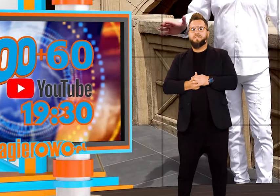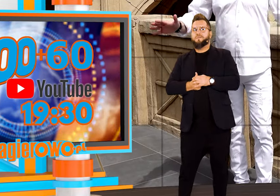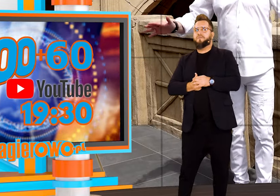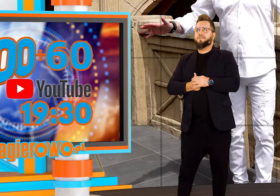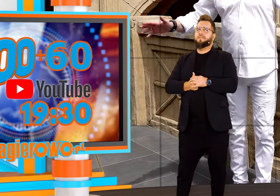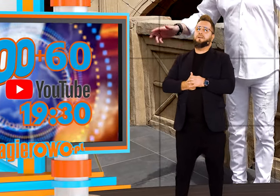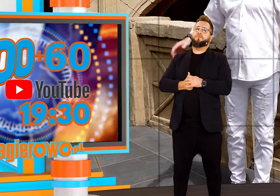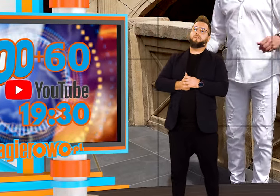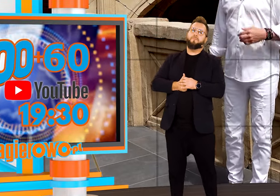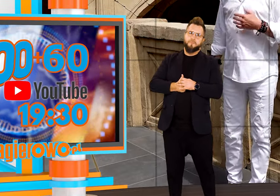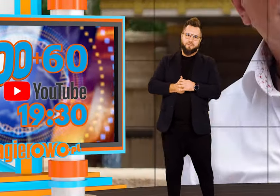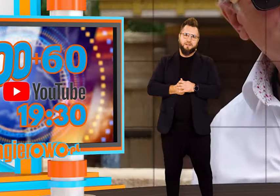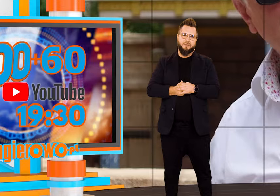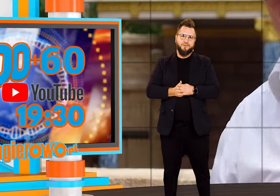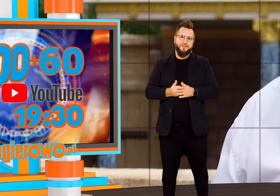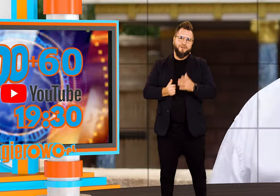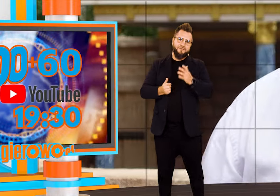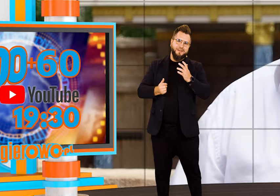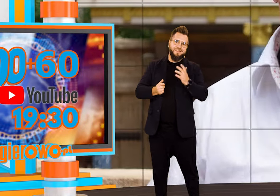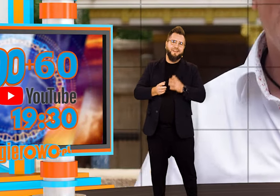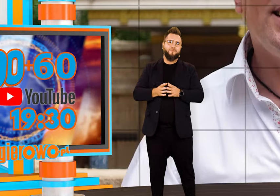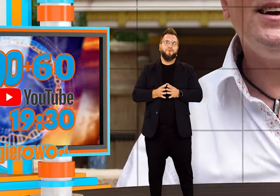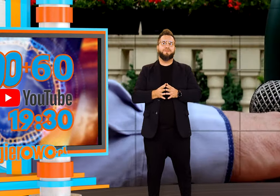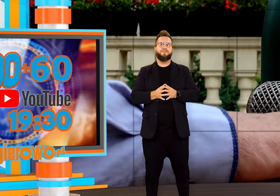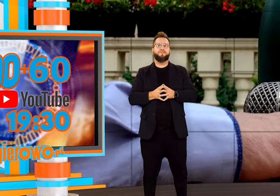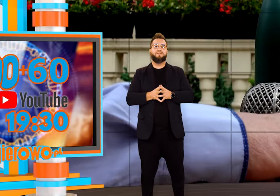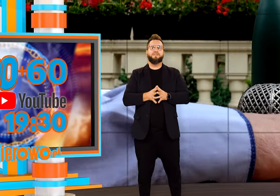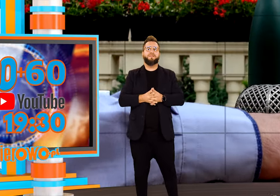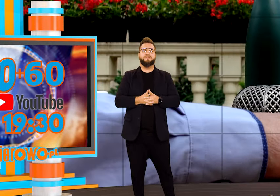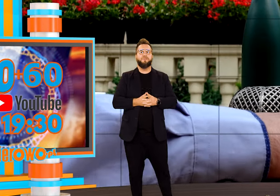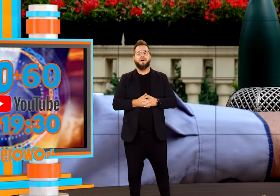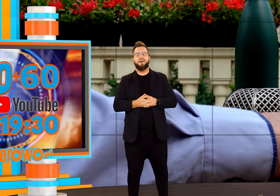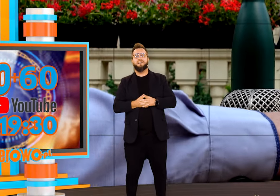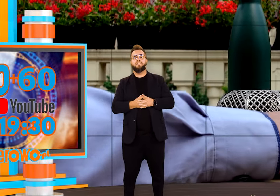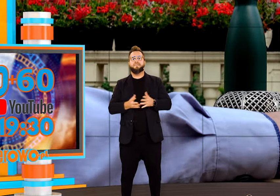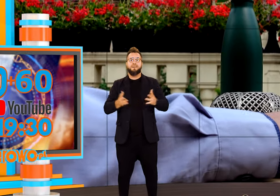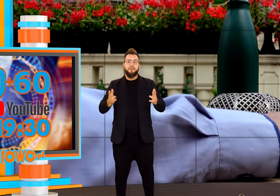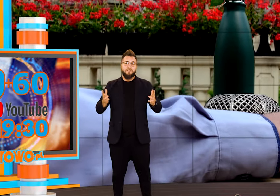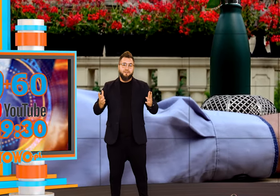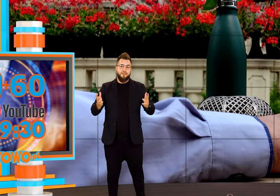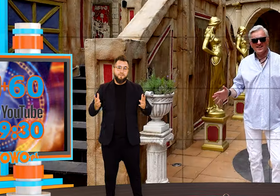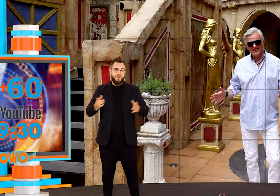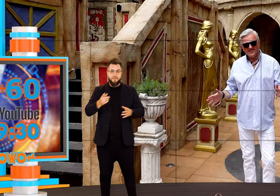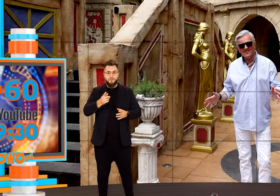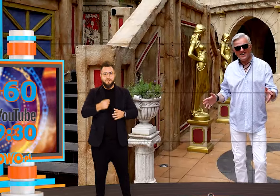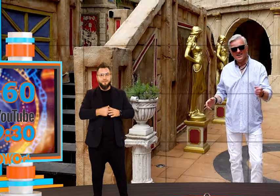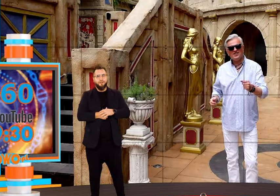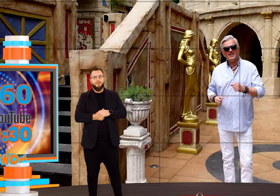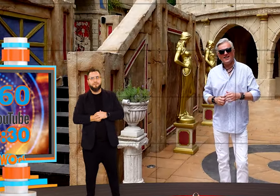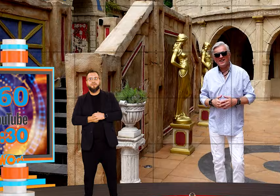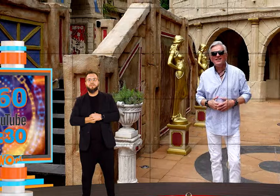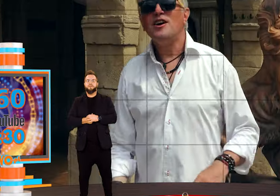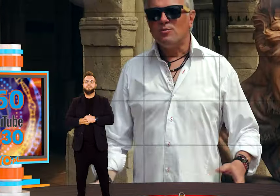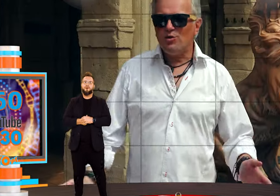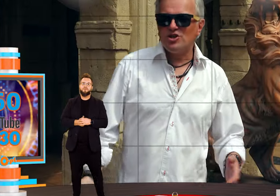Bezsołki tydzień jademy Fest i na Fol. Specjalnie po to, żeby w niedzielę podsumować Festopka LSS. No, a wy zobaczycie